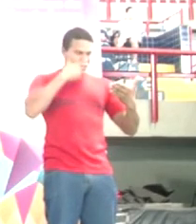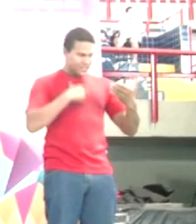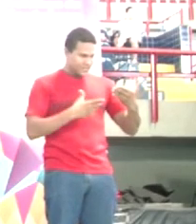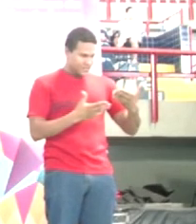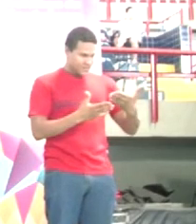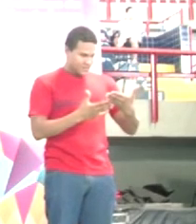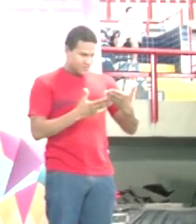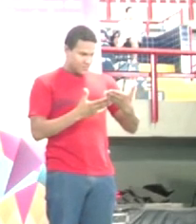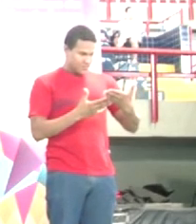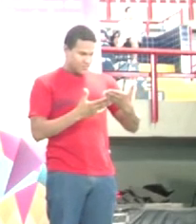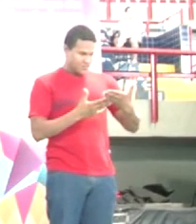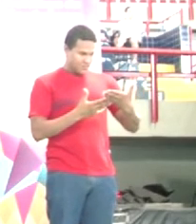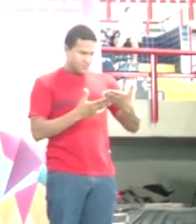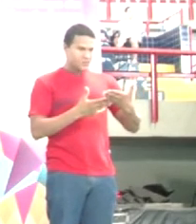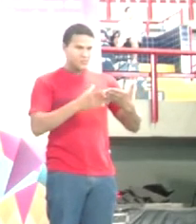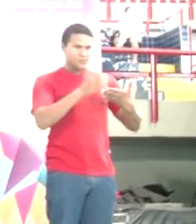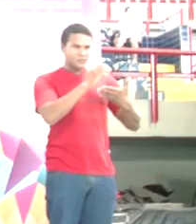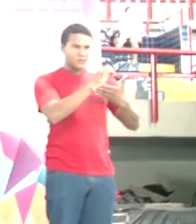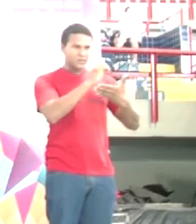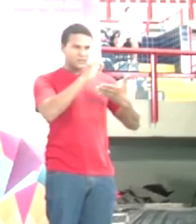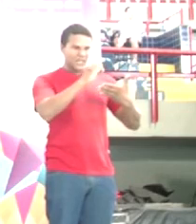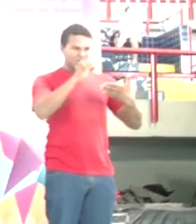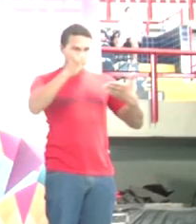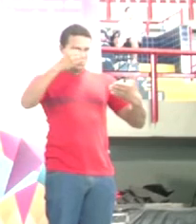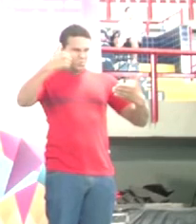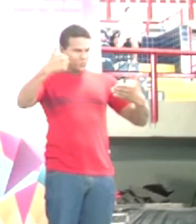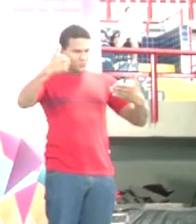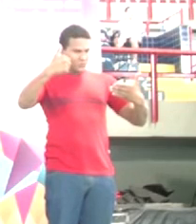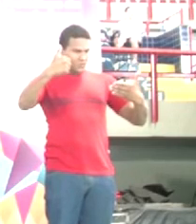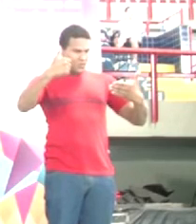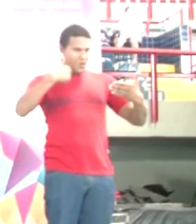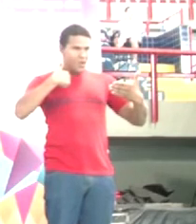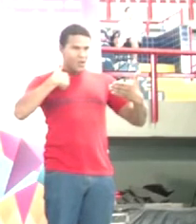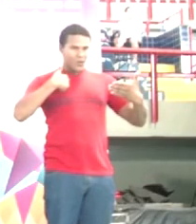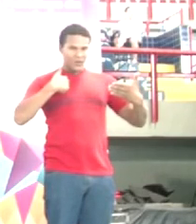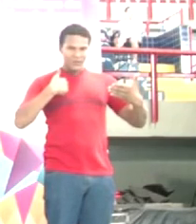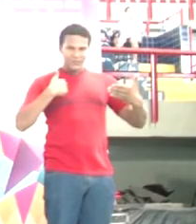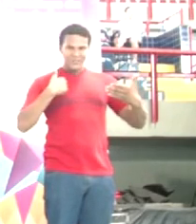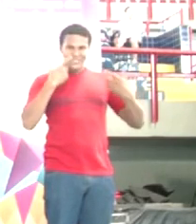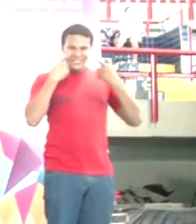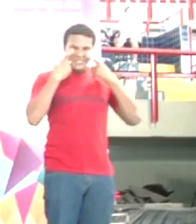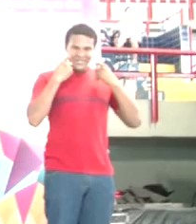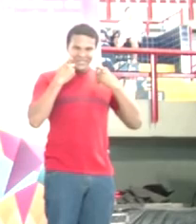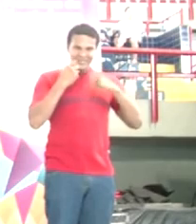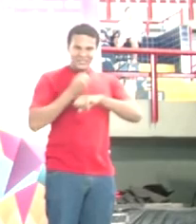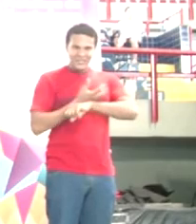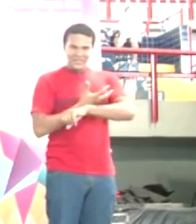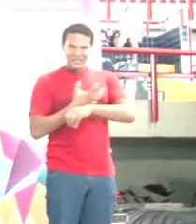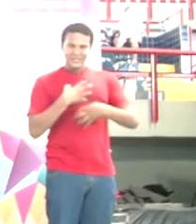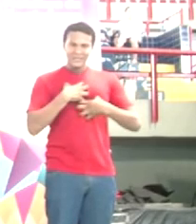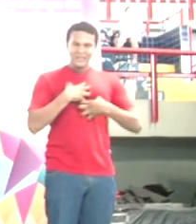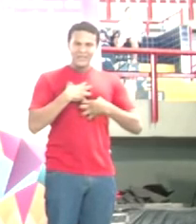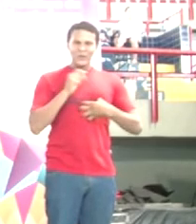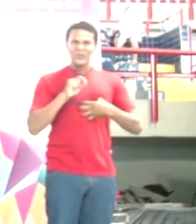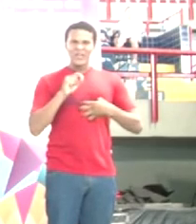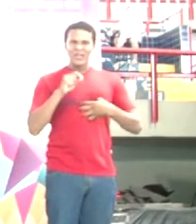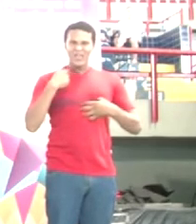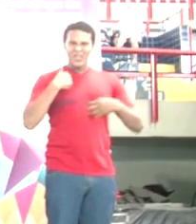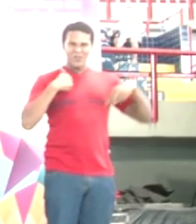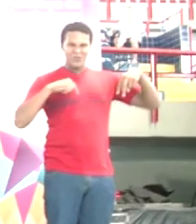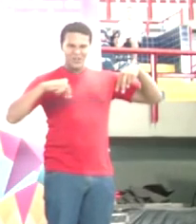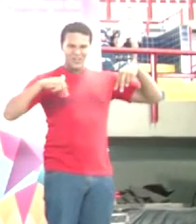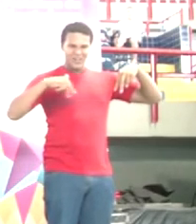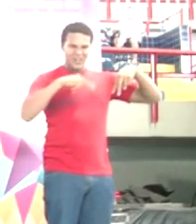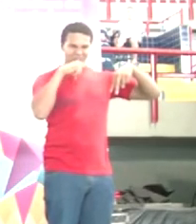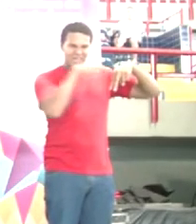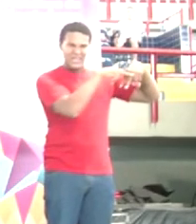lá, colocação 0, 0, 1. Rapaz, eu peguei aquilo ali e falei, pai, essa conquista, né, ela